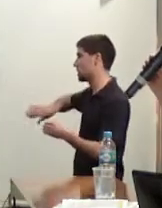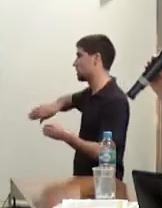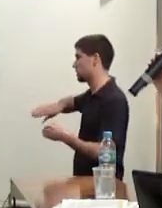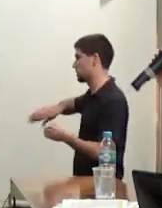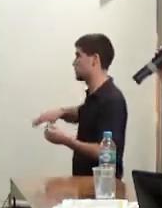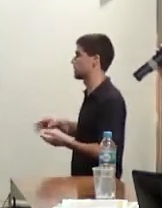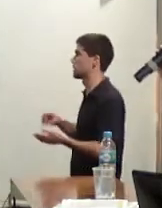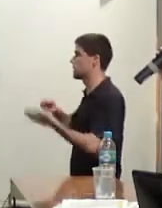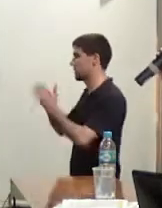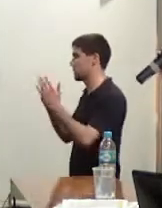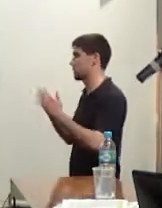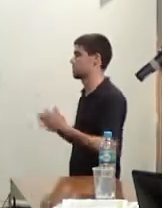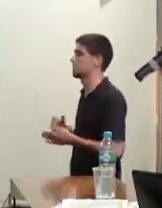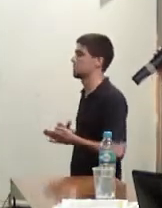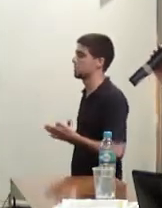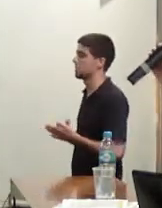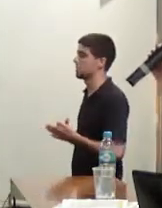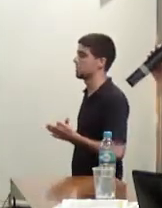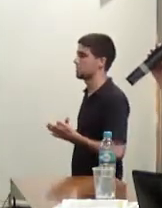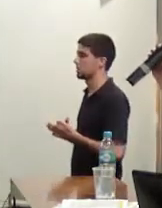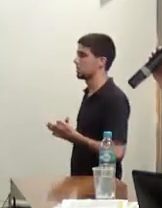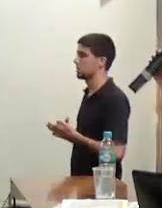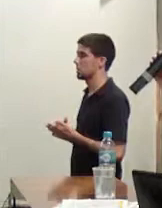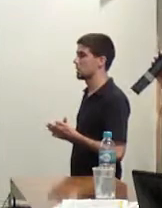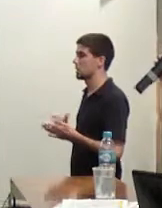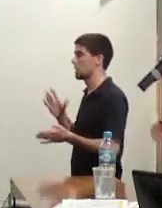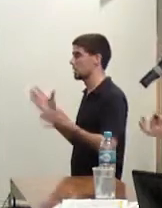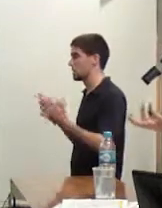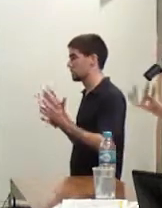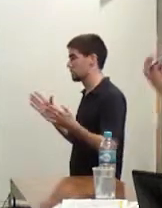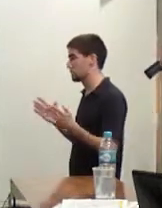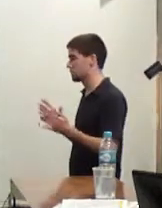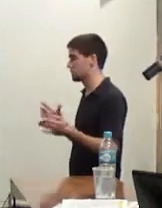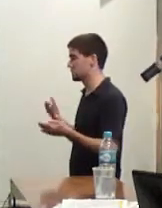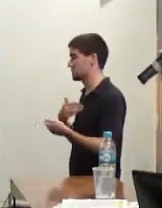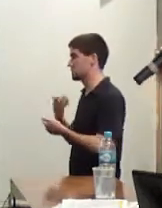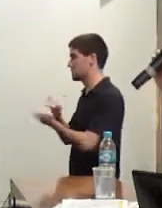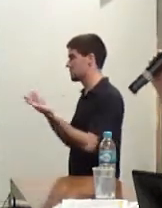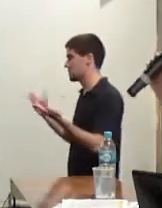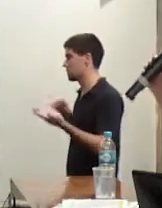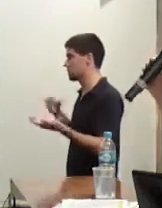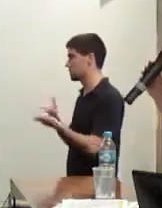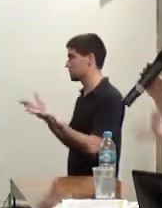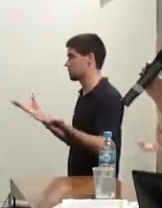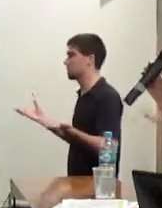servicios públicos tienen que seguir siendo subsidiados. El